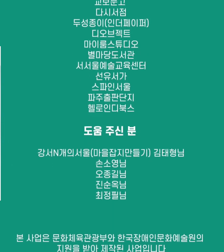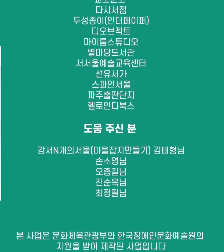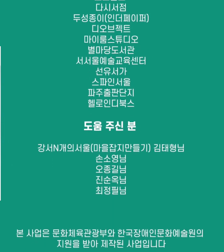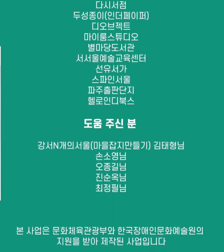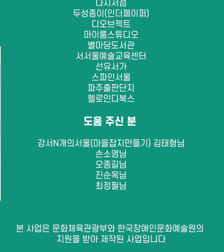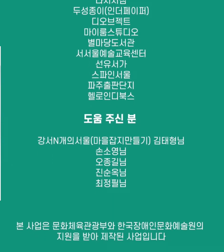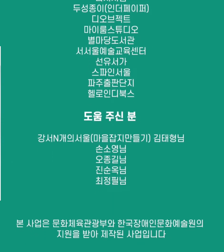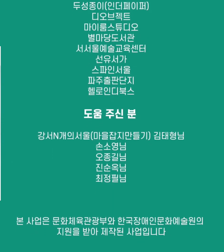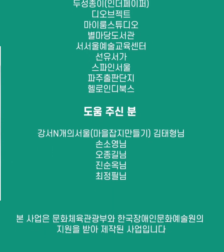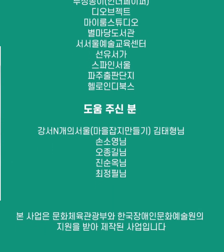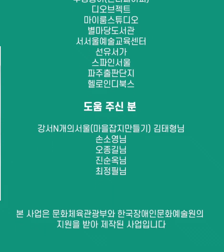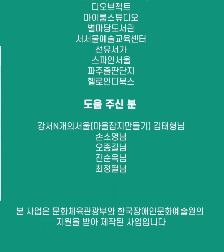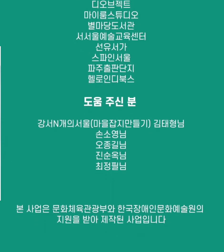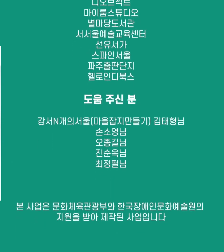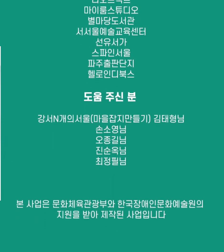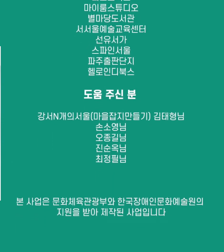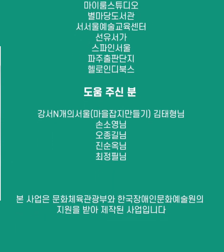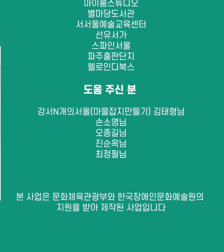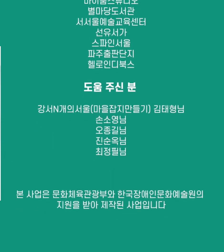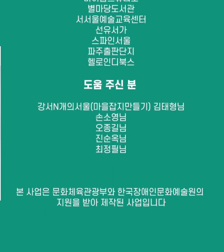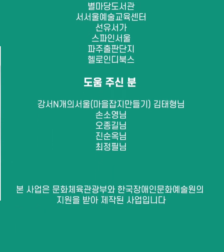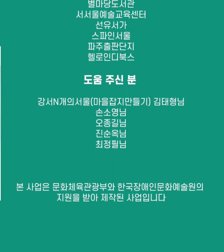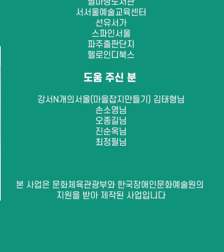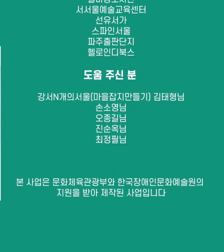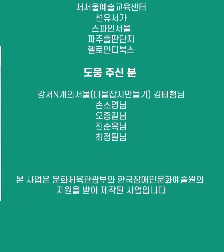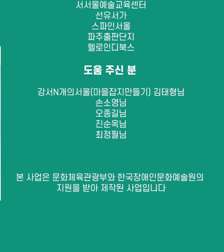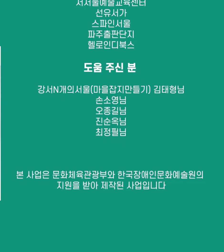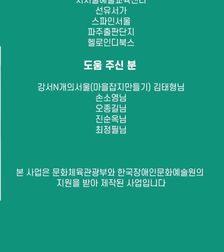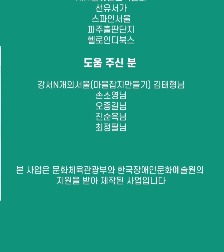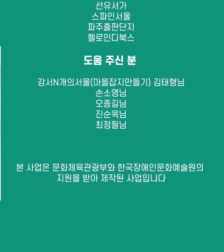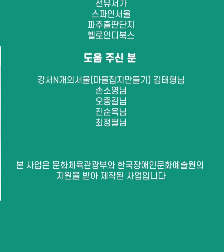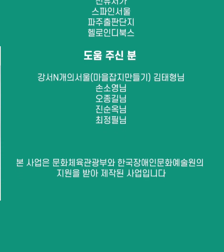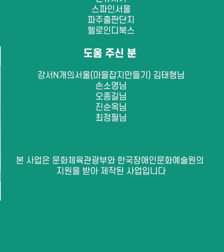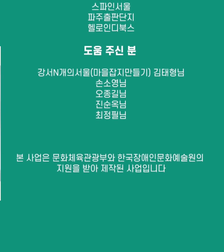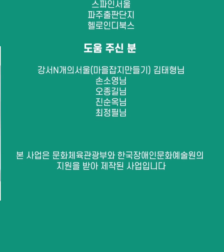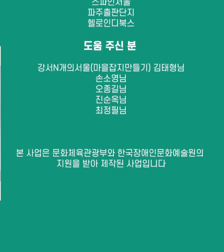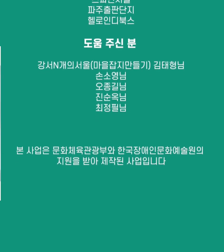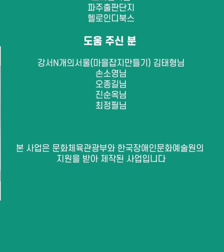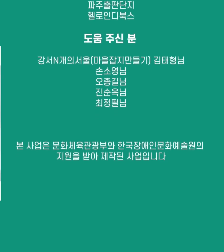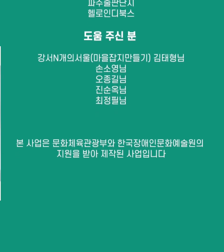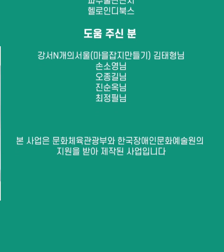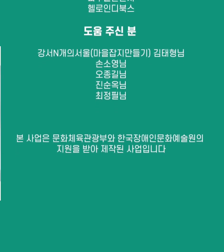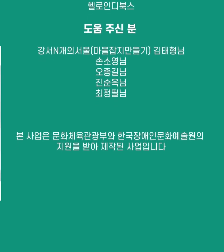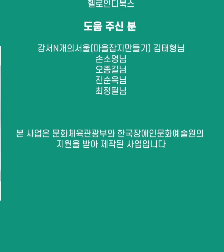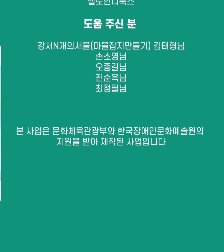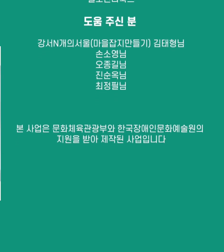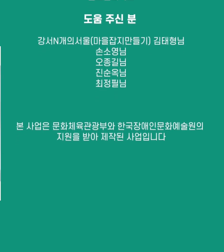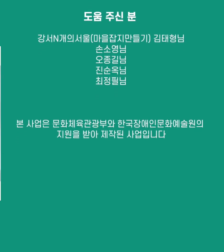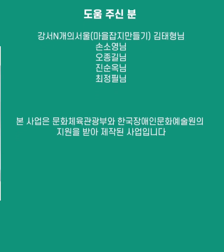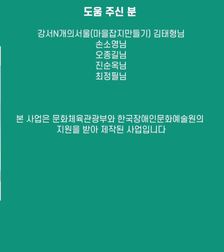할 수 있는, 그래서 빨리 할 수 있죠, 작업을. 네. 이